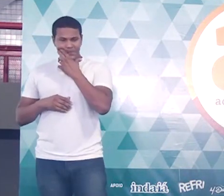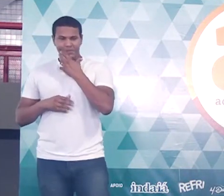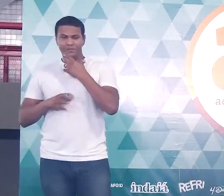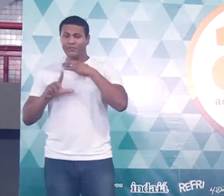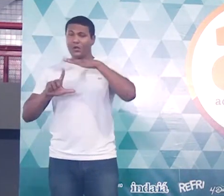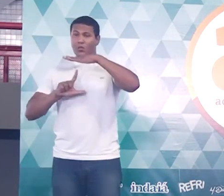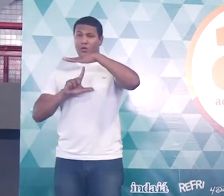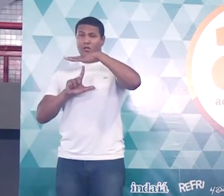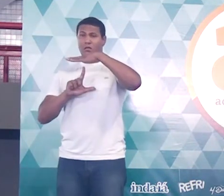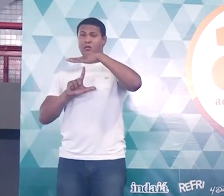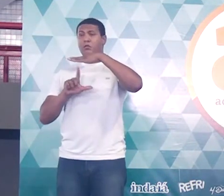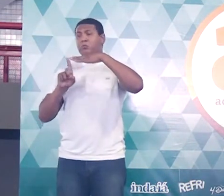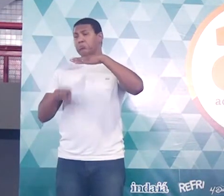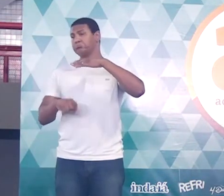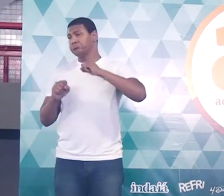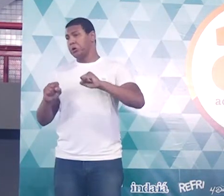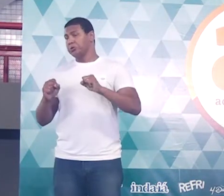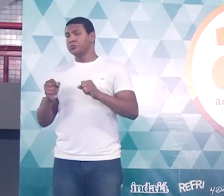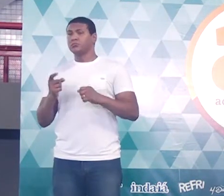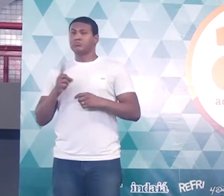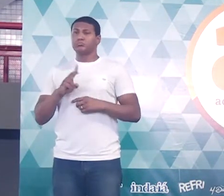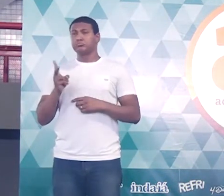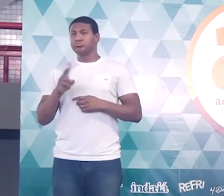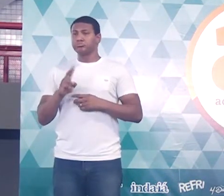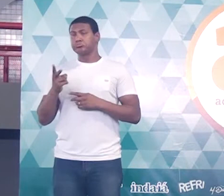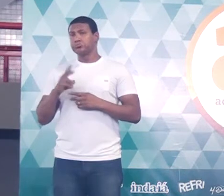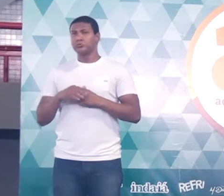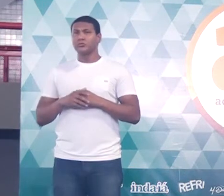barra, é o comprimento. Mas vocês já viram